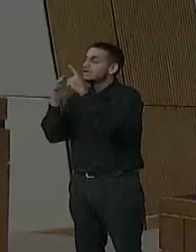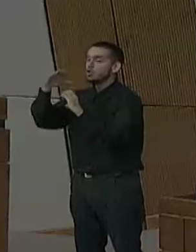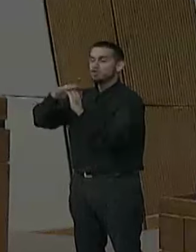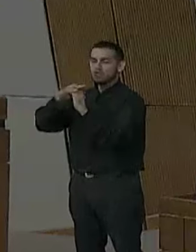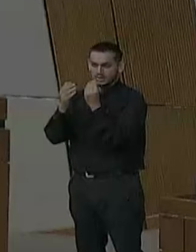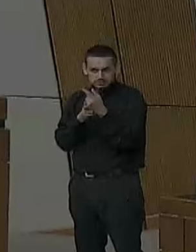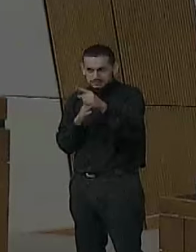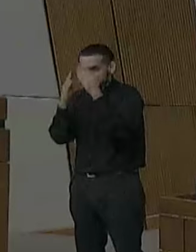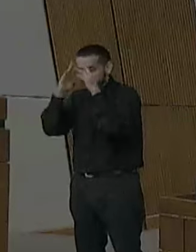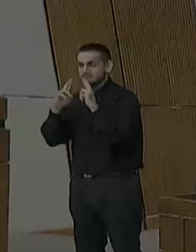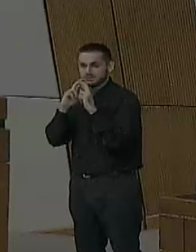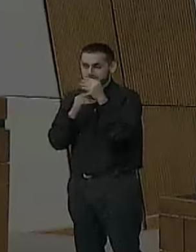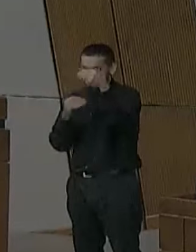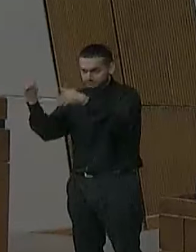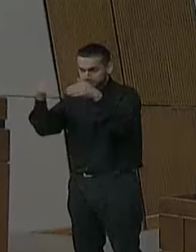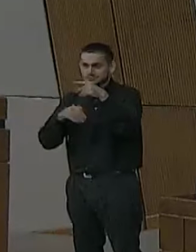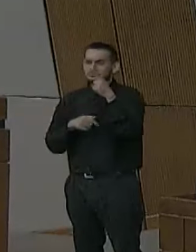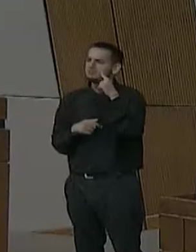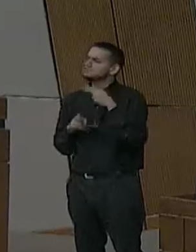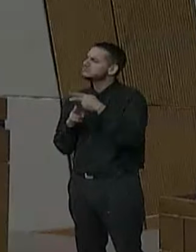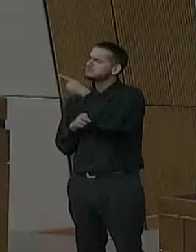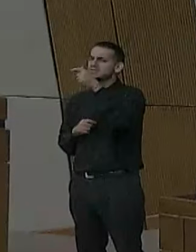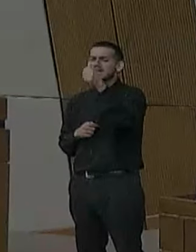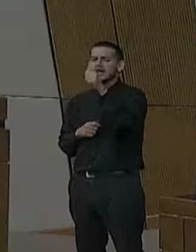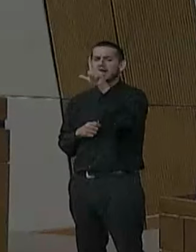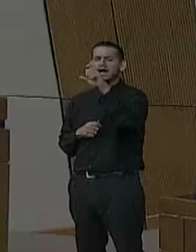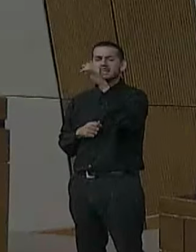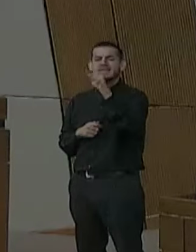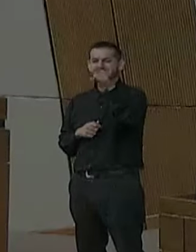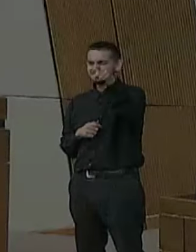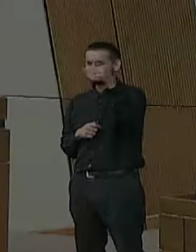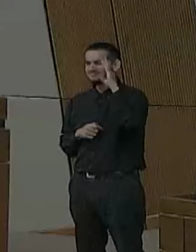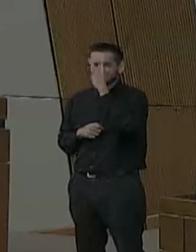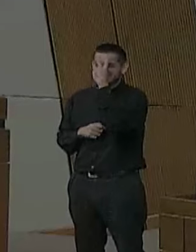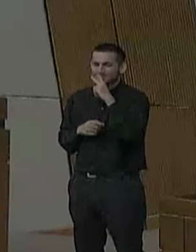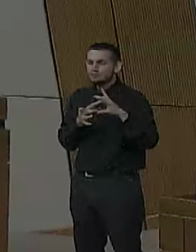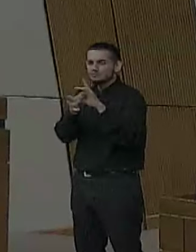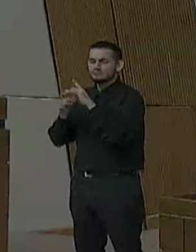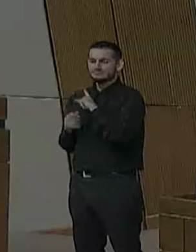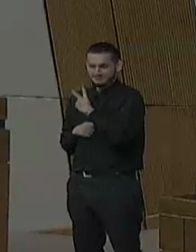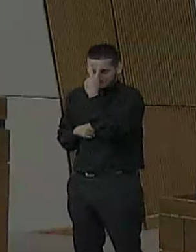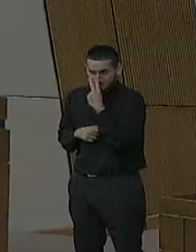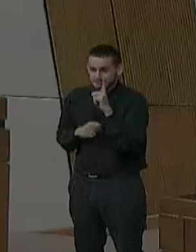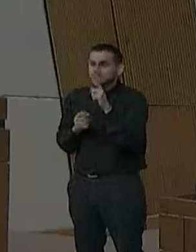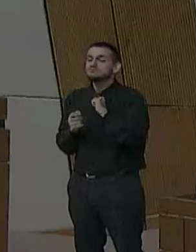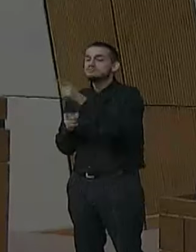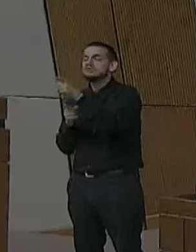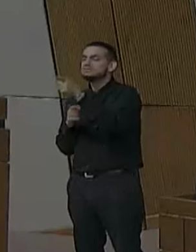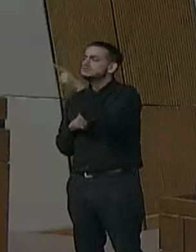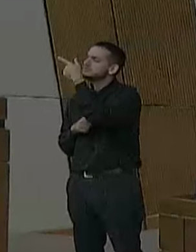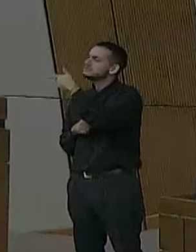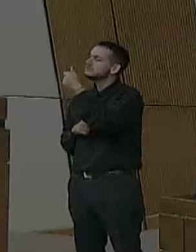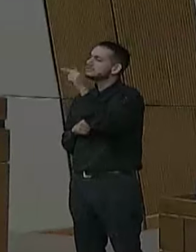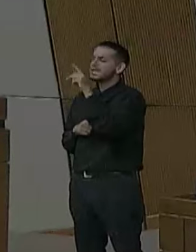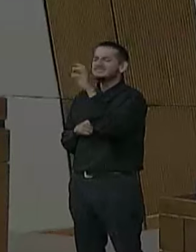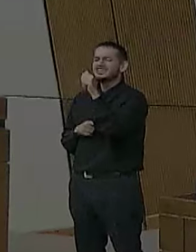¿verdad? De hecho, que ya le escuchamos al señor Alexis Duarte de la Unión Nacional de Personas con Discapacidad Visual, está también la señora Graciela Batilana,